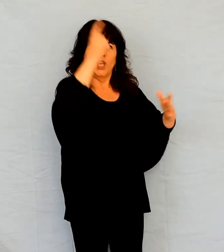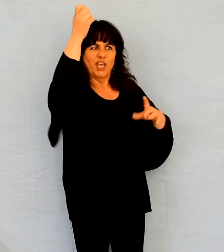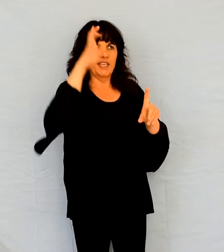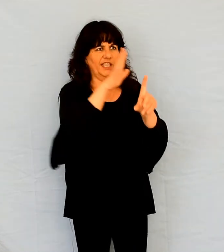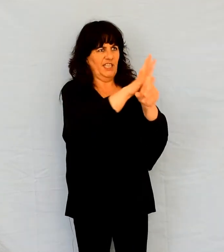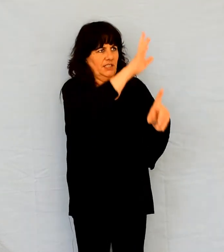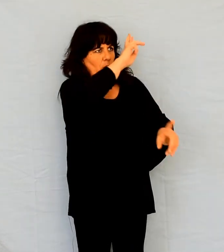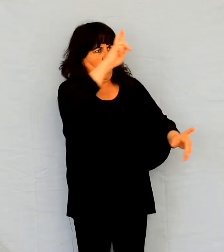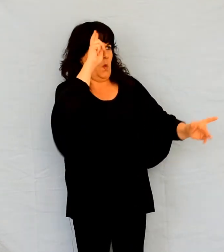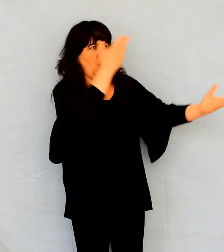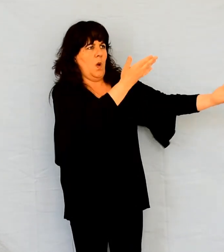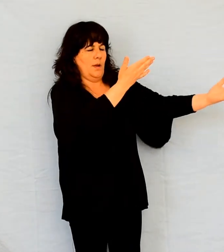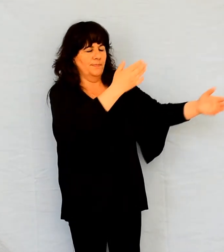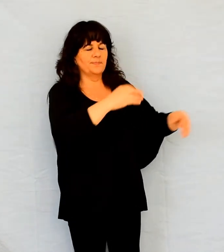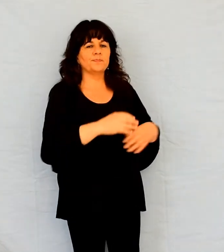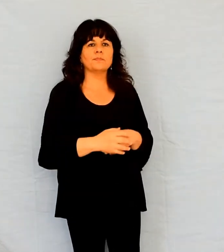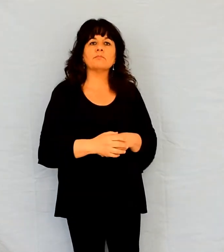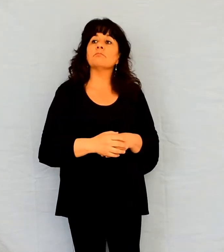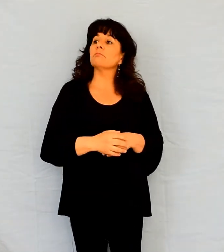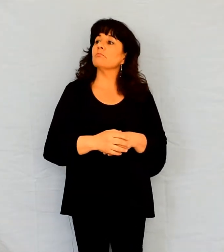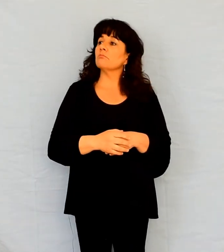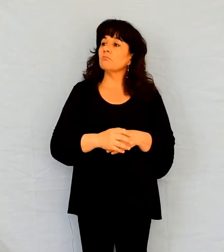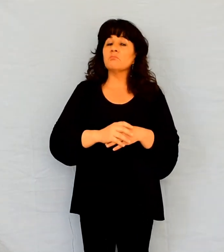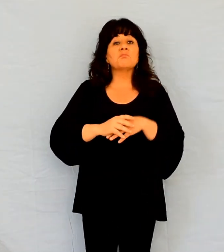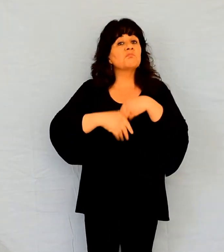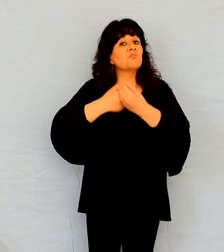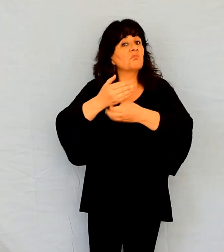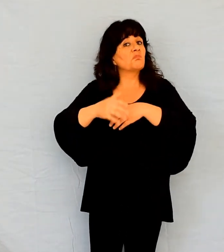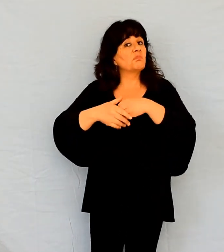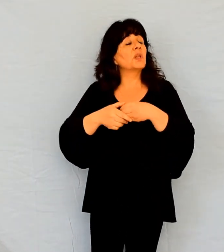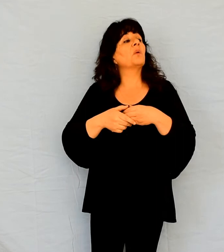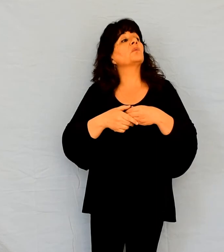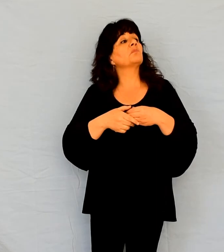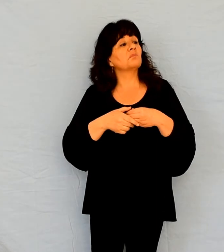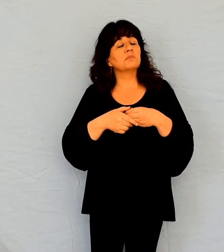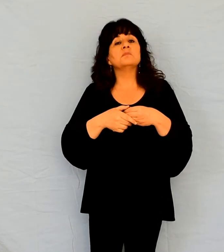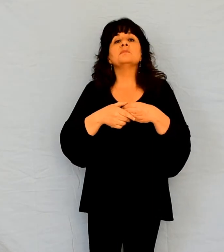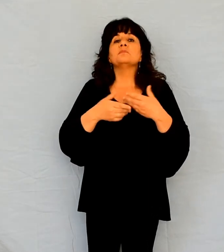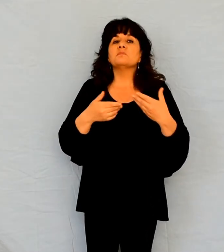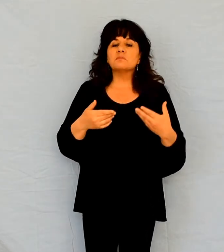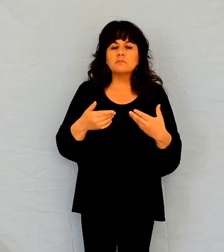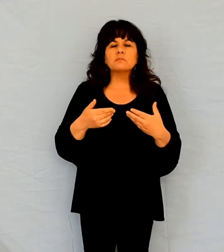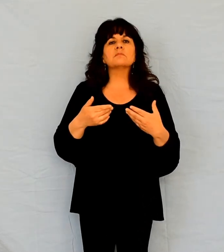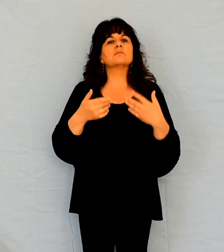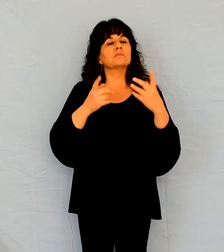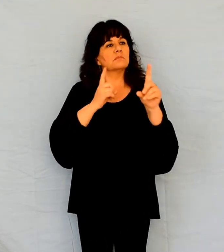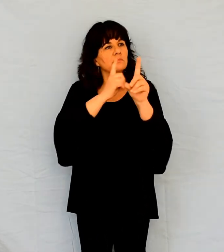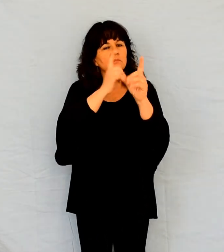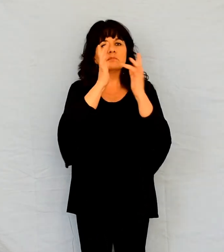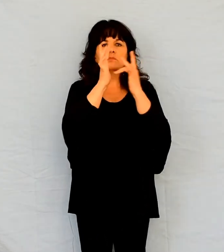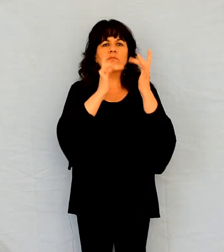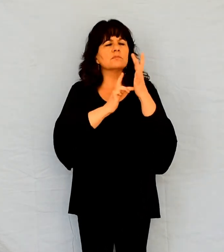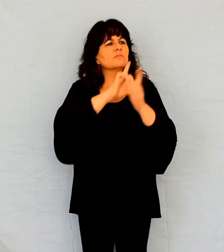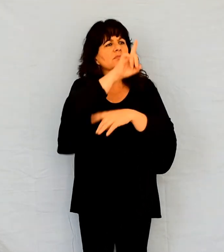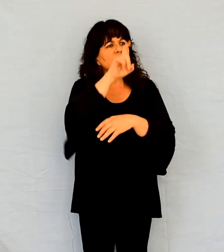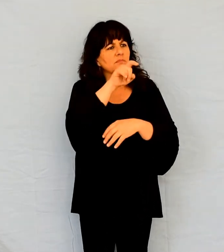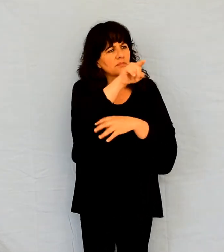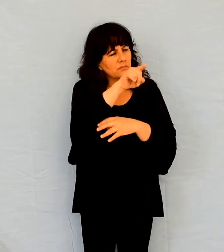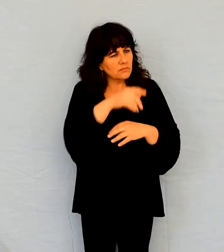Pilate l'interrogea. « Es-tu le roi des Juifs ?» Jésus répondit, « C'est